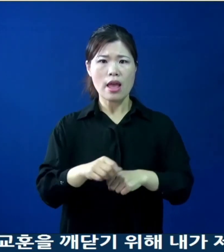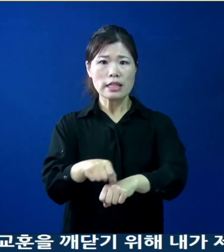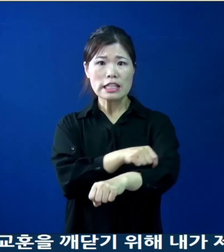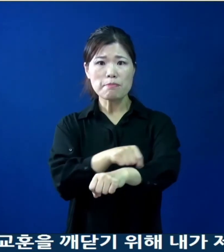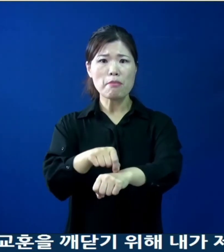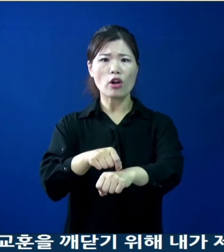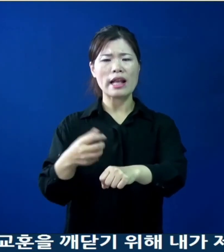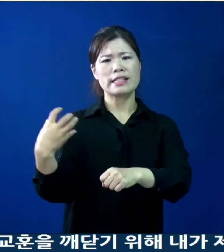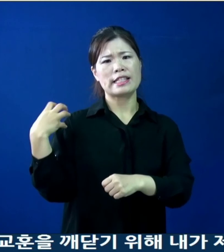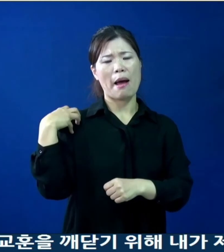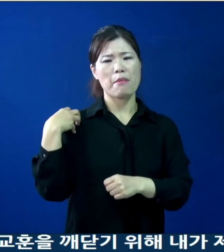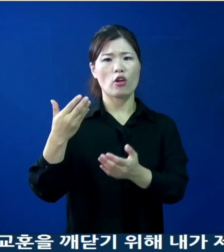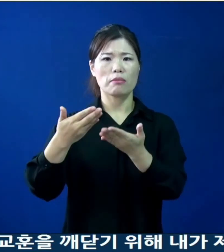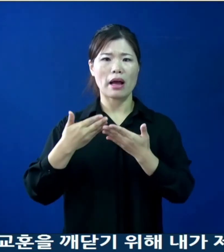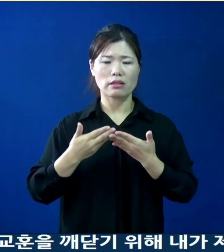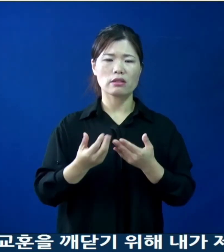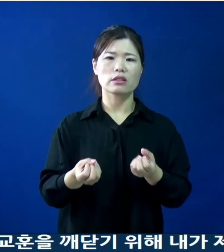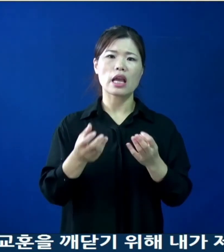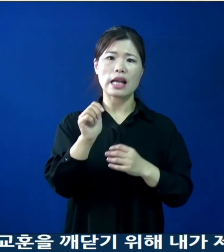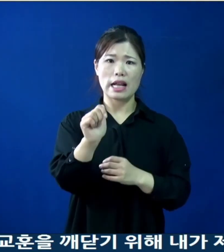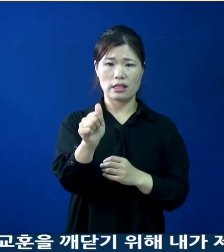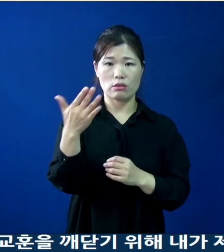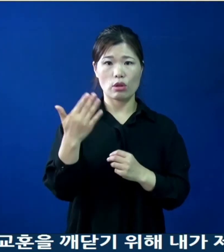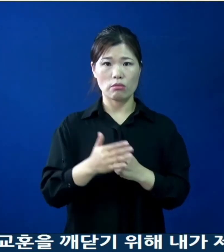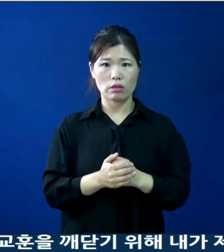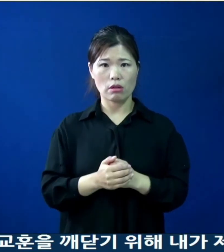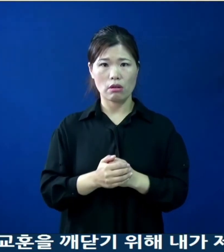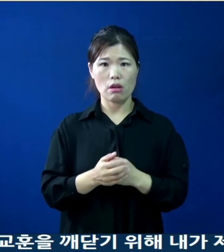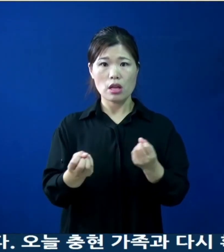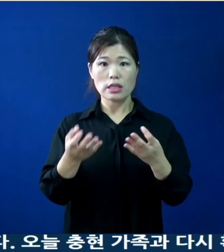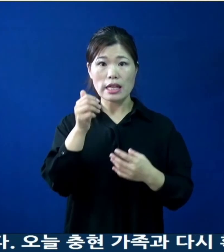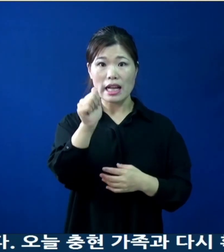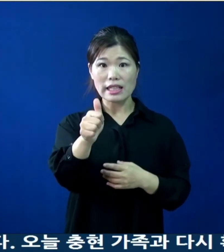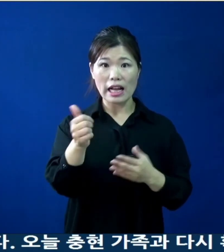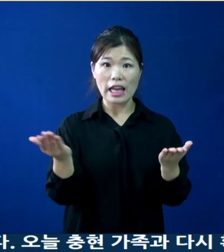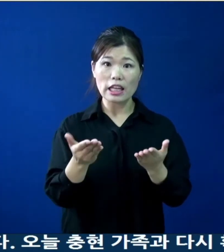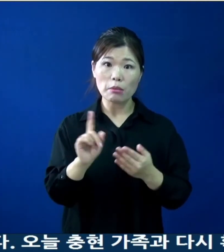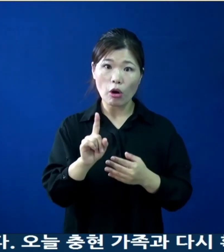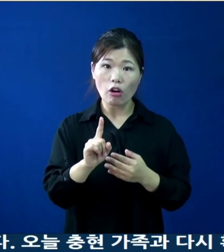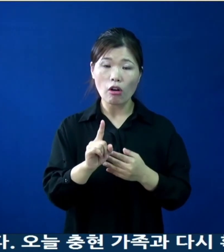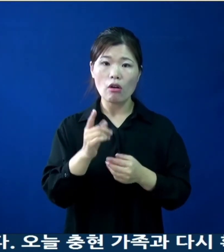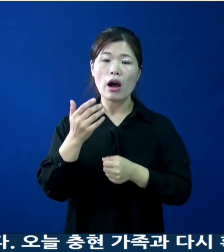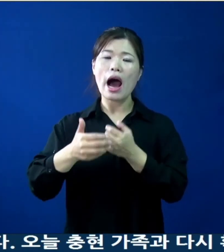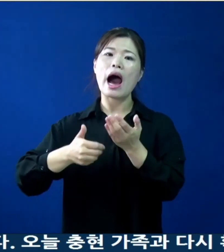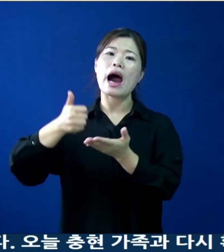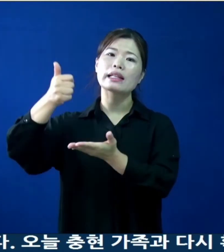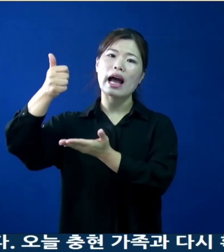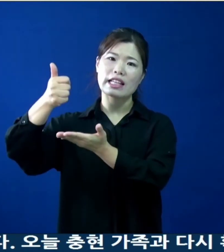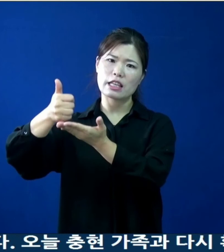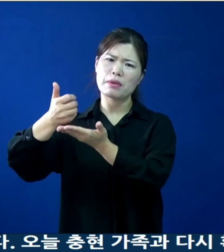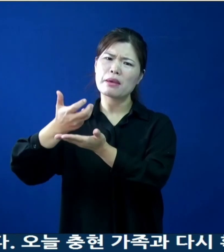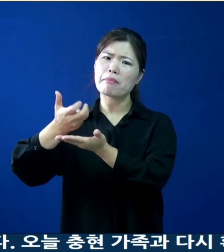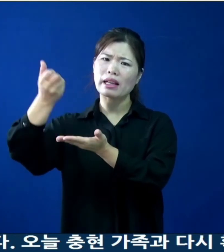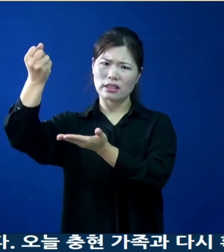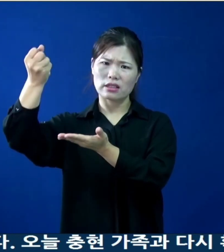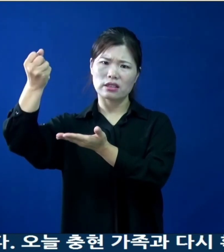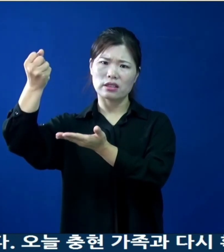받고 있는 제사장이라는 거죠. 그래서 제사장이 뭘 하는 겁니까? 하나님이 받으시는 예배를 드리는